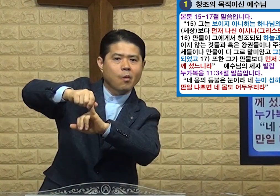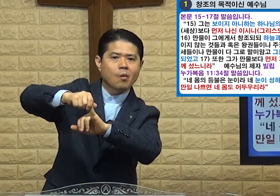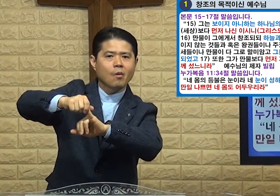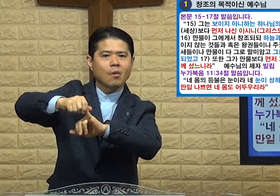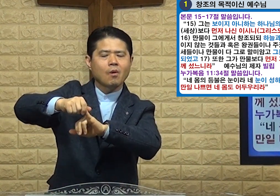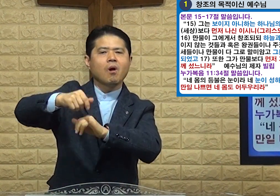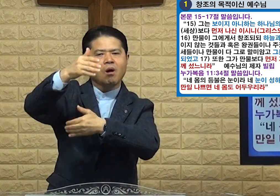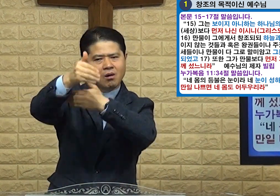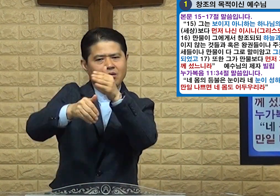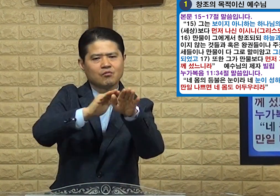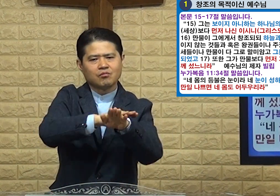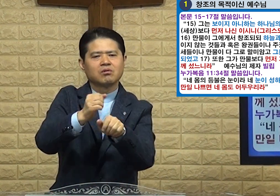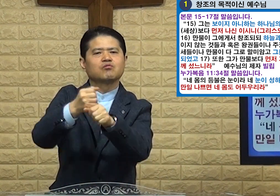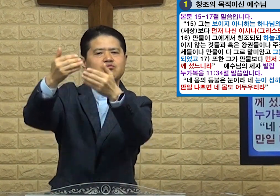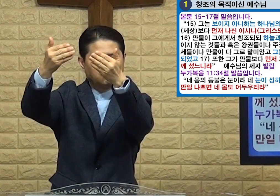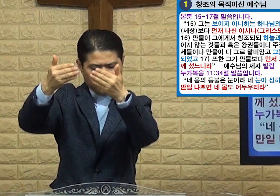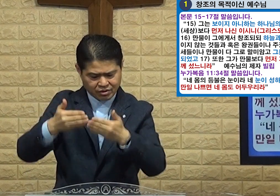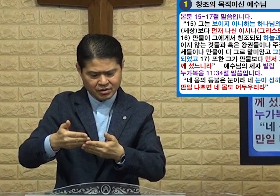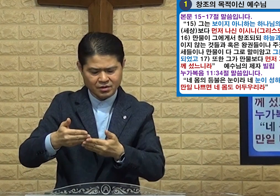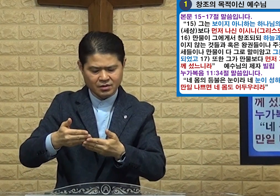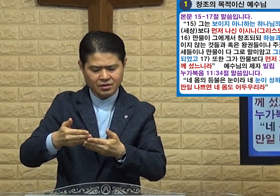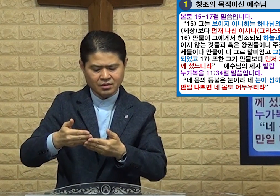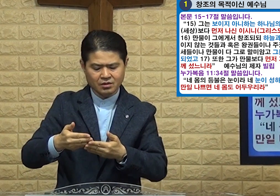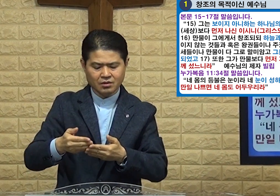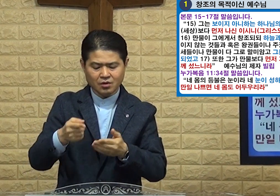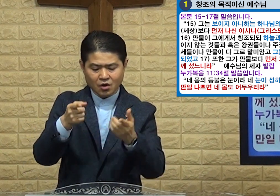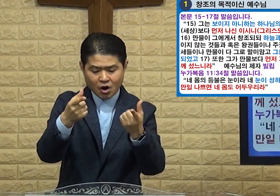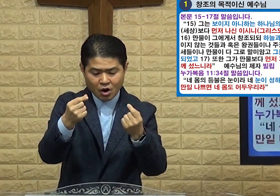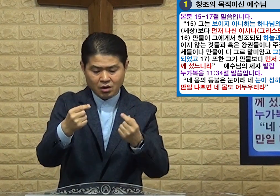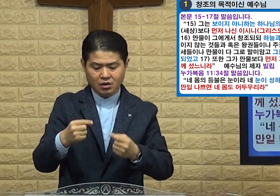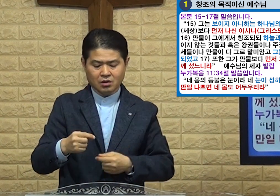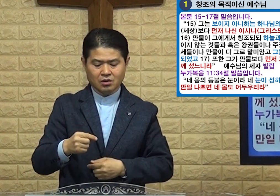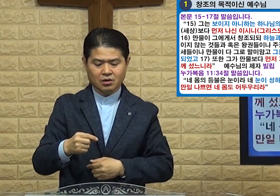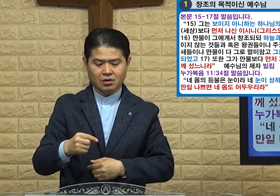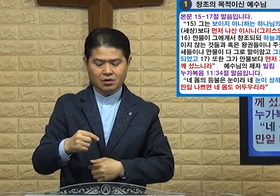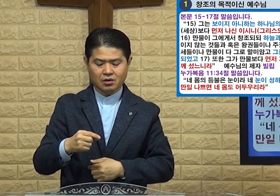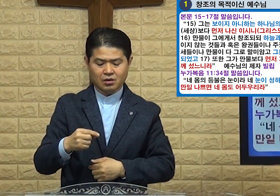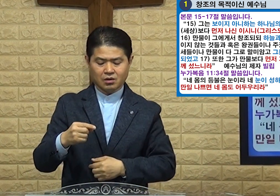지구가 어떻게 돌아가는지 알 수 없기 때문에 아버지께서 먼저 만들어주신 것입니다.